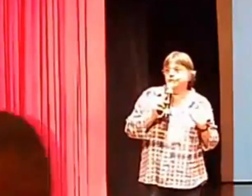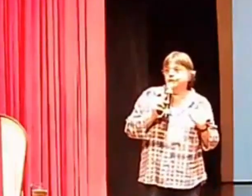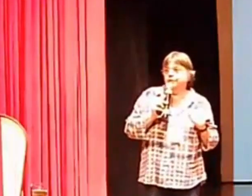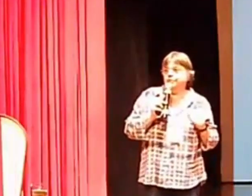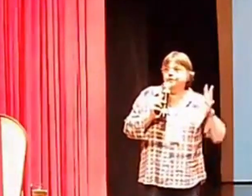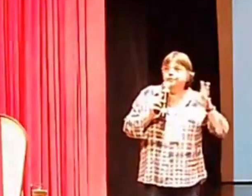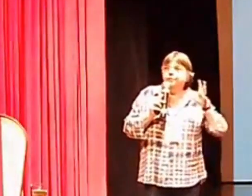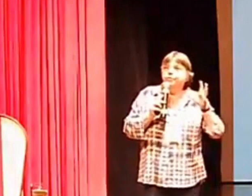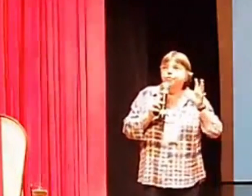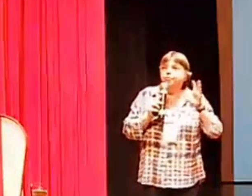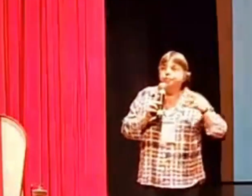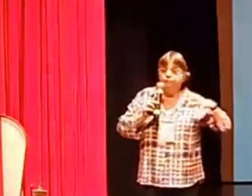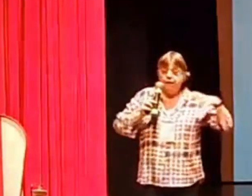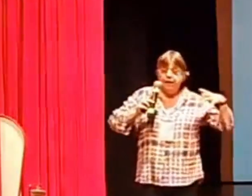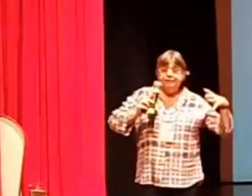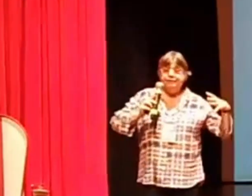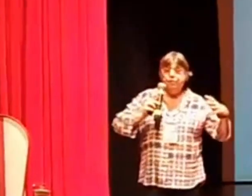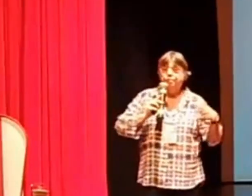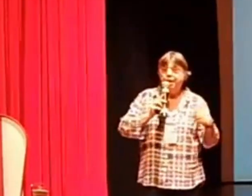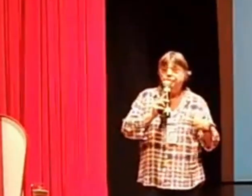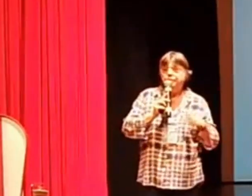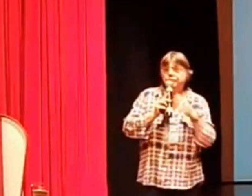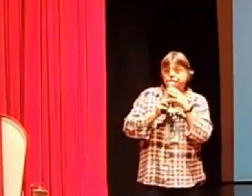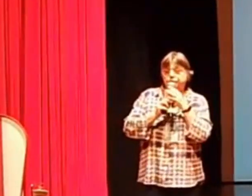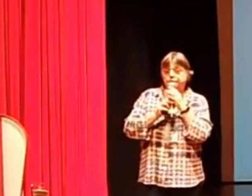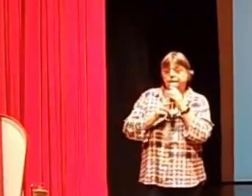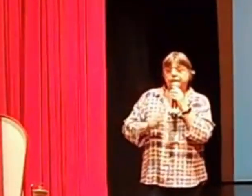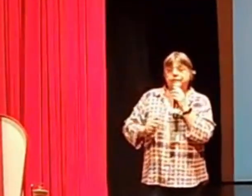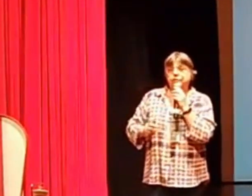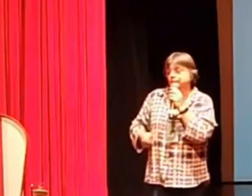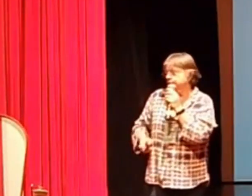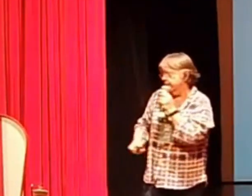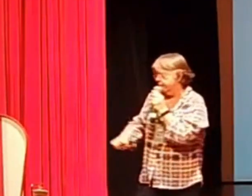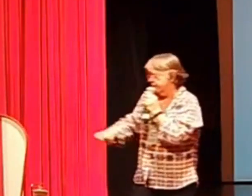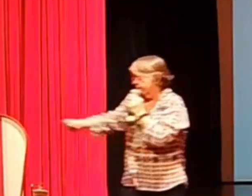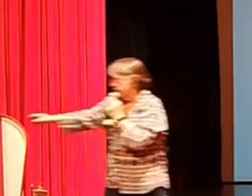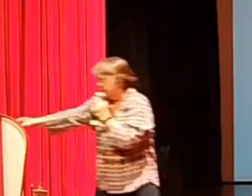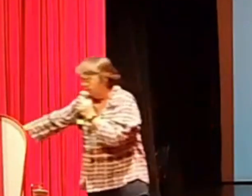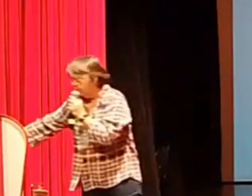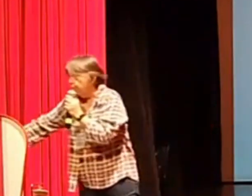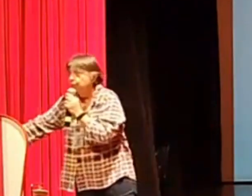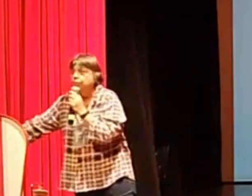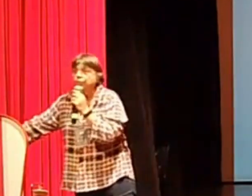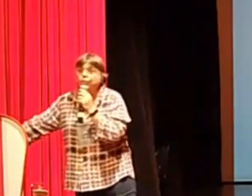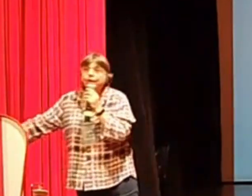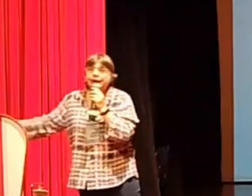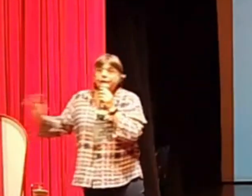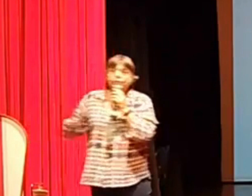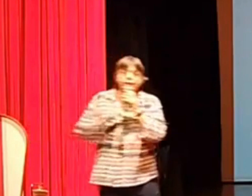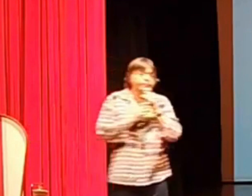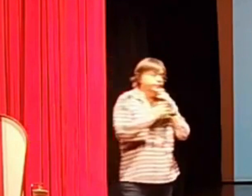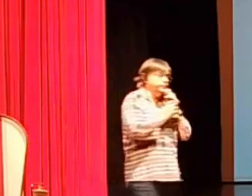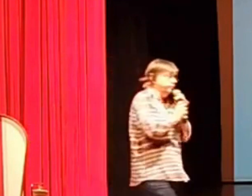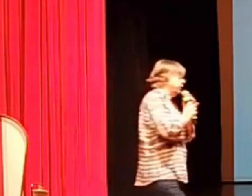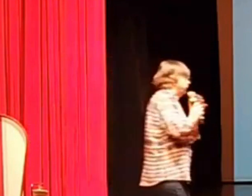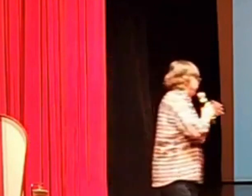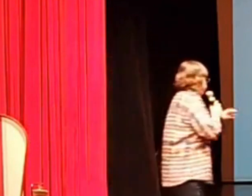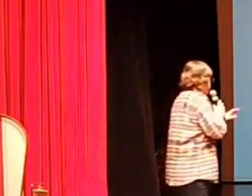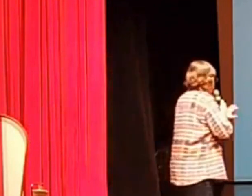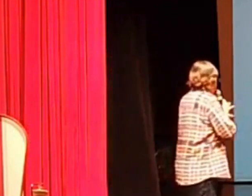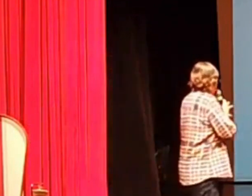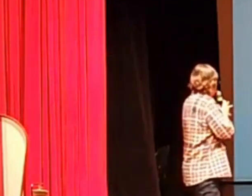tinha escoliose, porque a gente focou um pouco esse momento da descoberta da escoliose. O grau que a